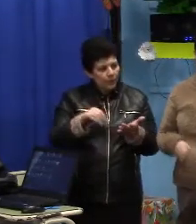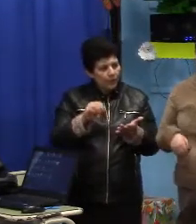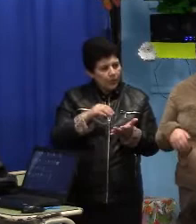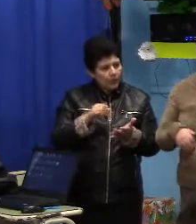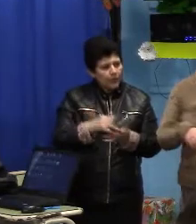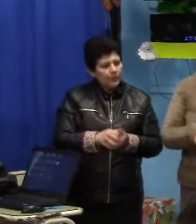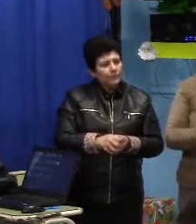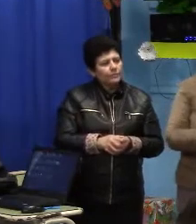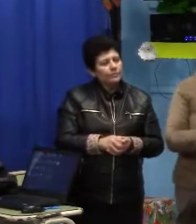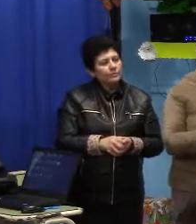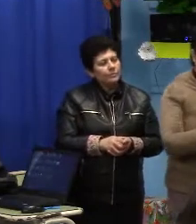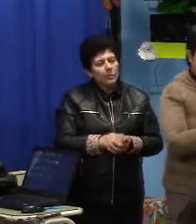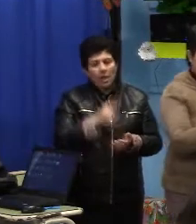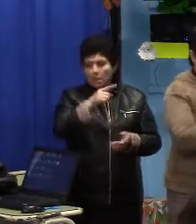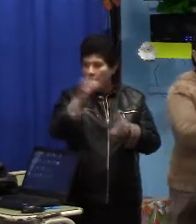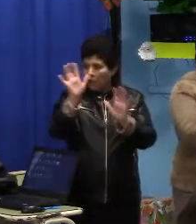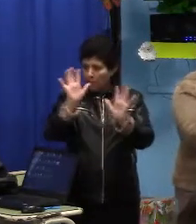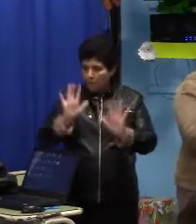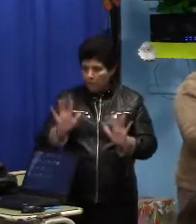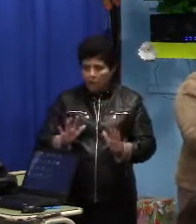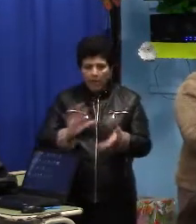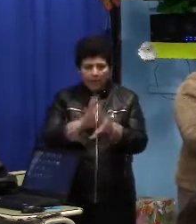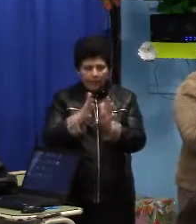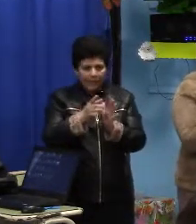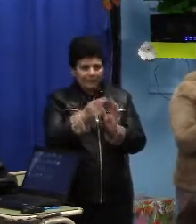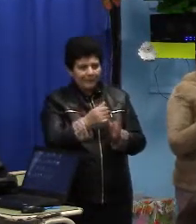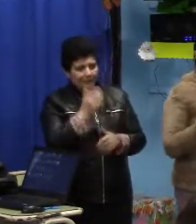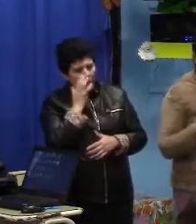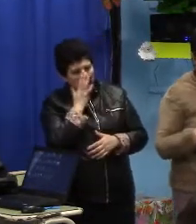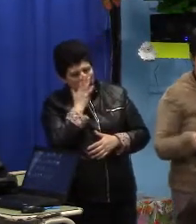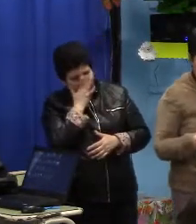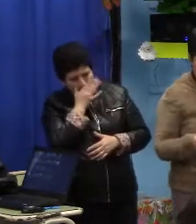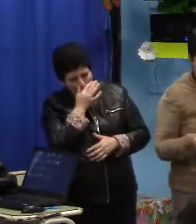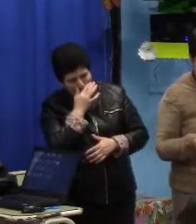Bueno, acá está. Esta es la pizarra que ella usa.